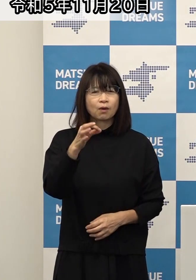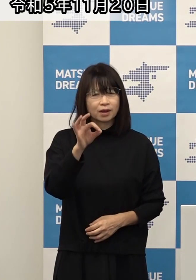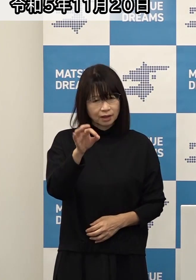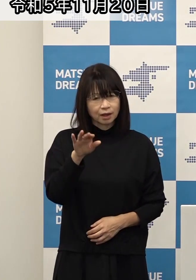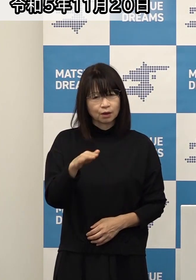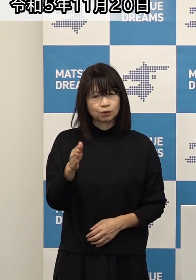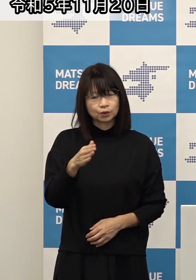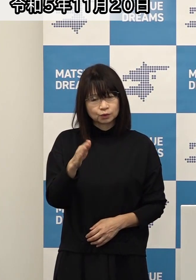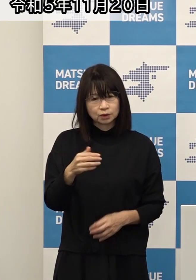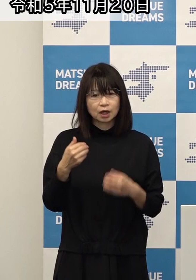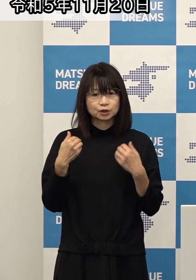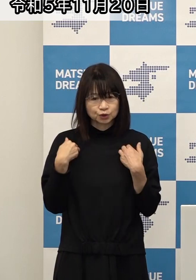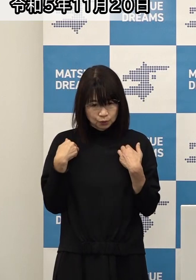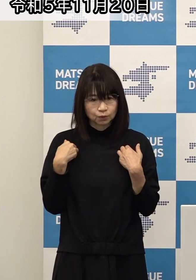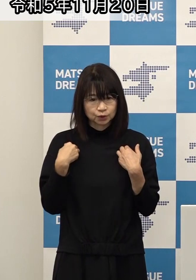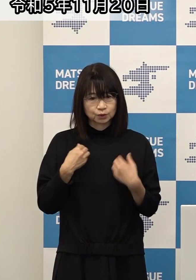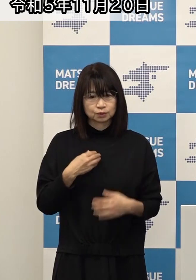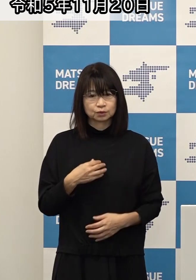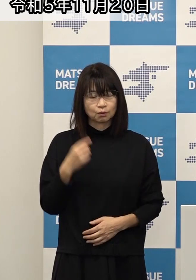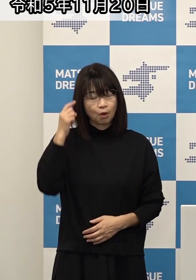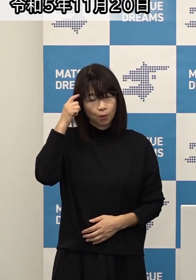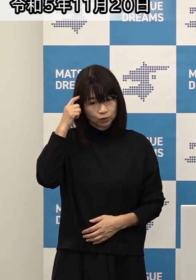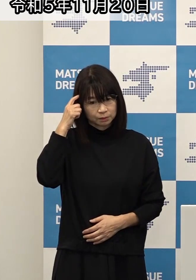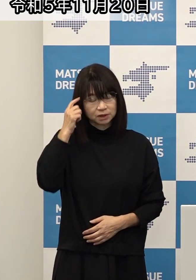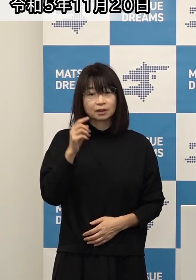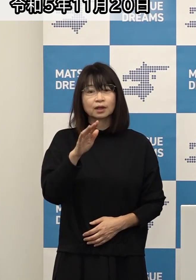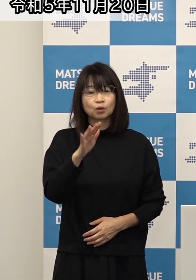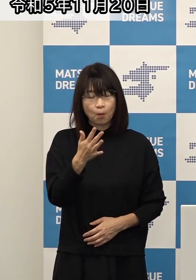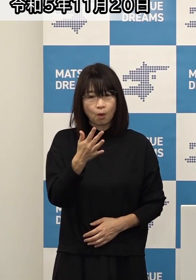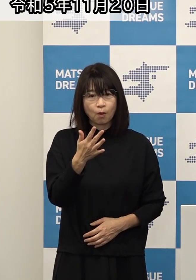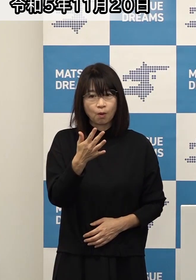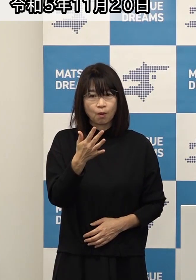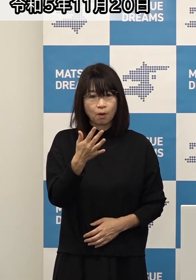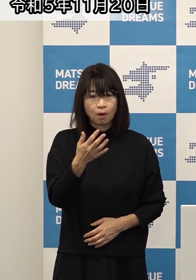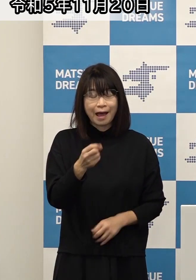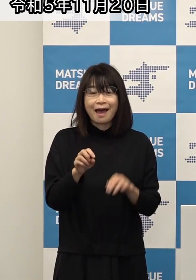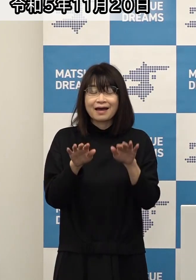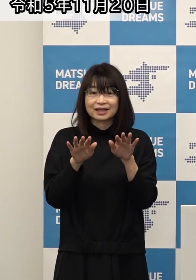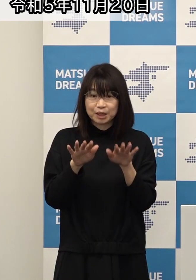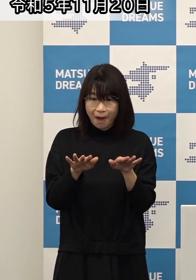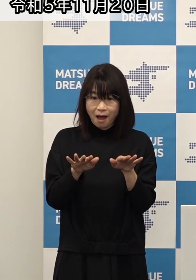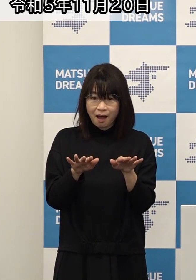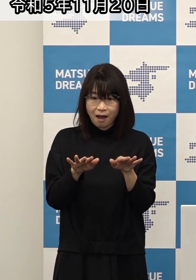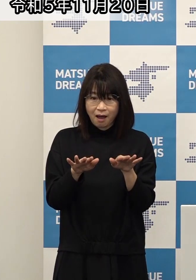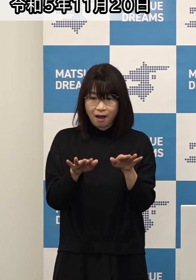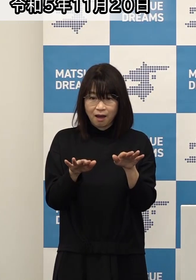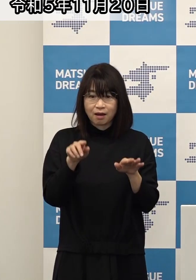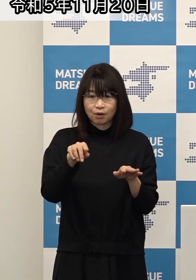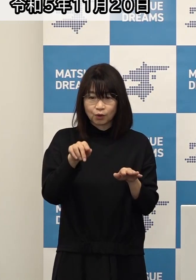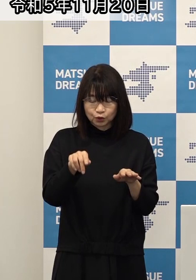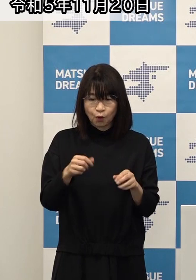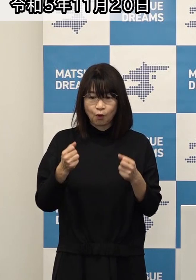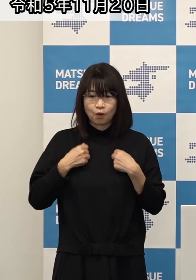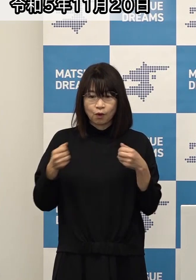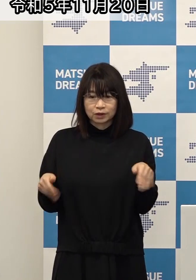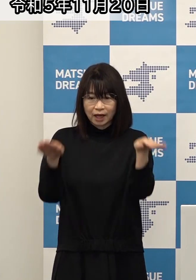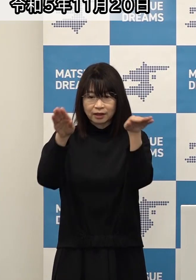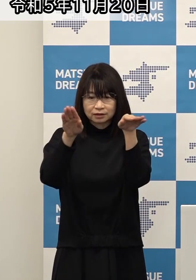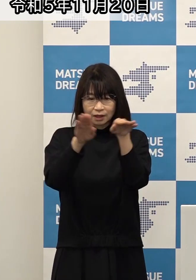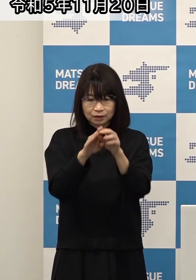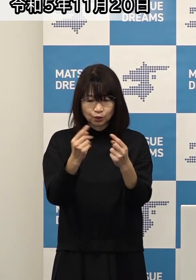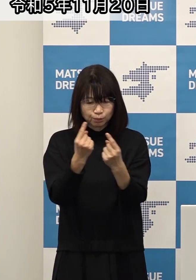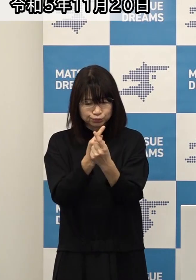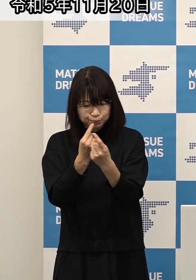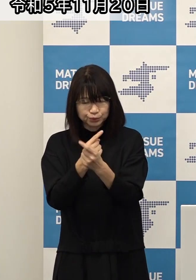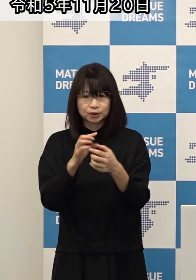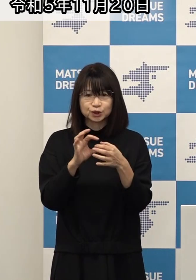かったのかなと思うんですけれども、はい、現時点でこの改修についてですね、はい、今どういうところ